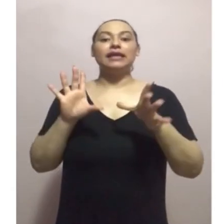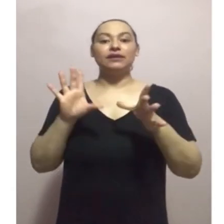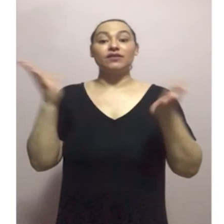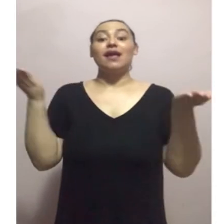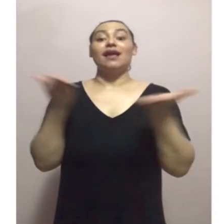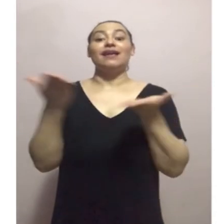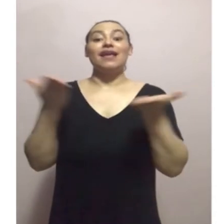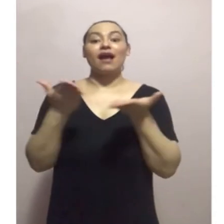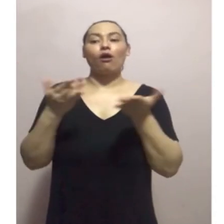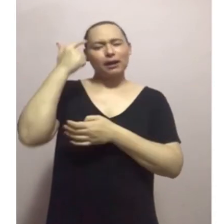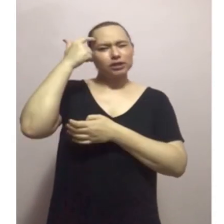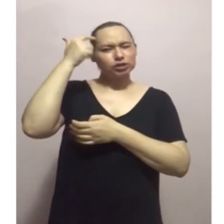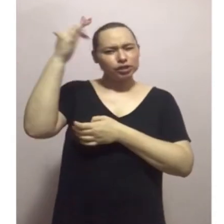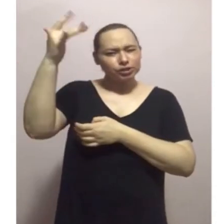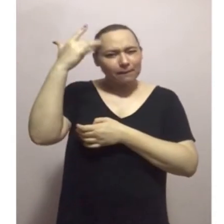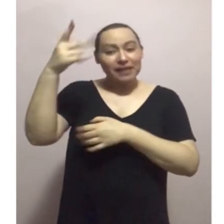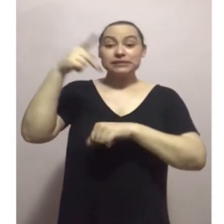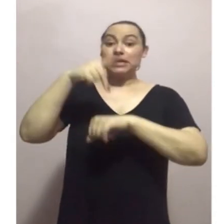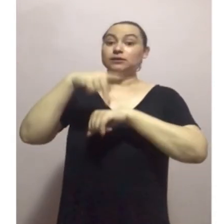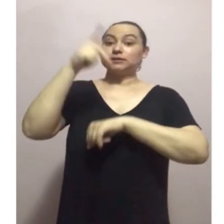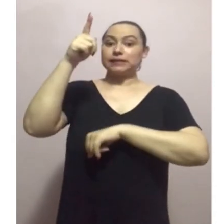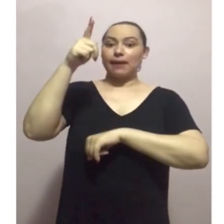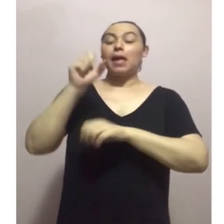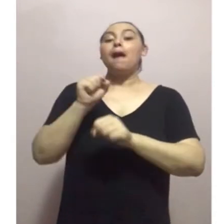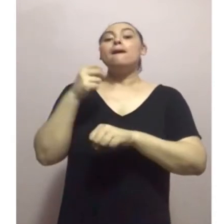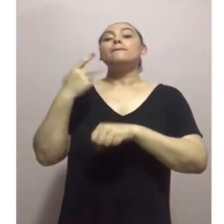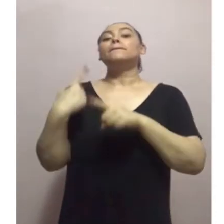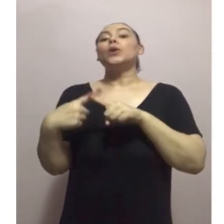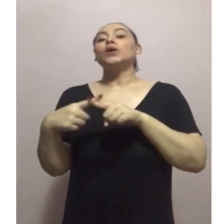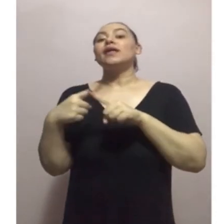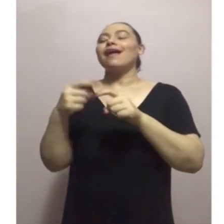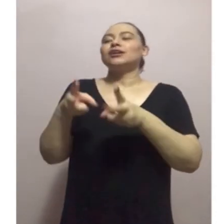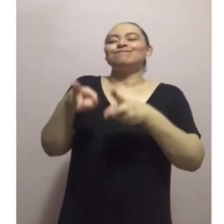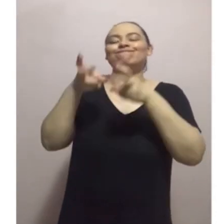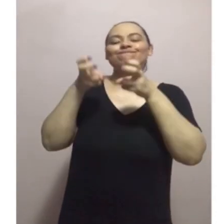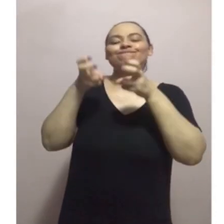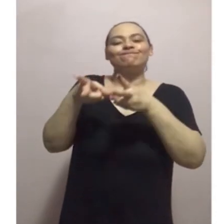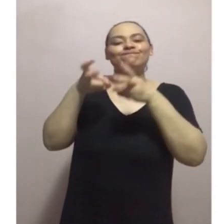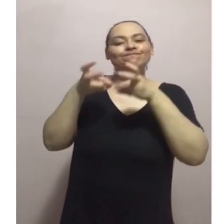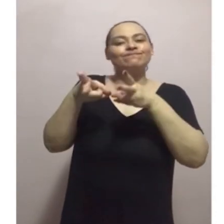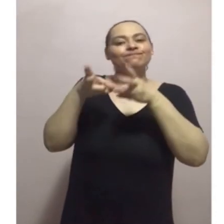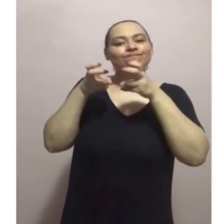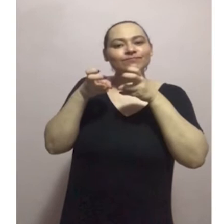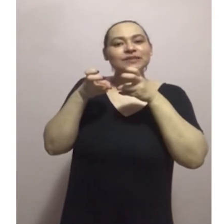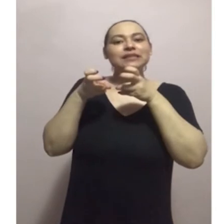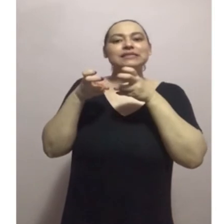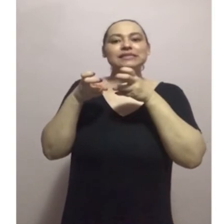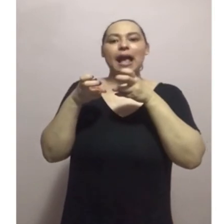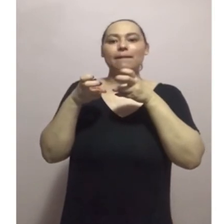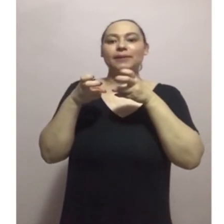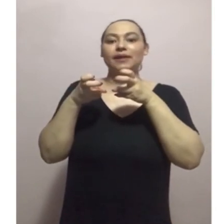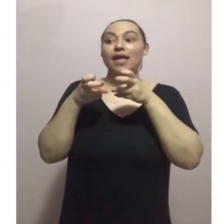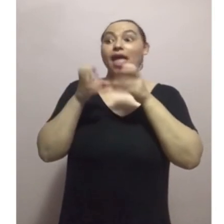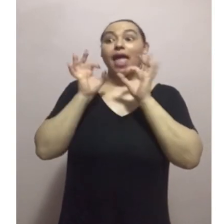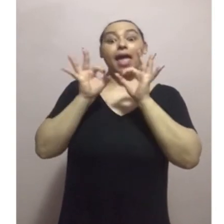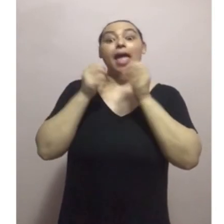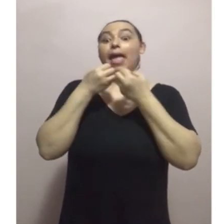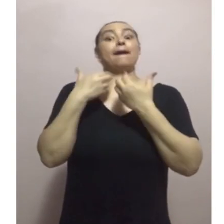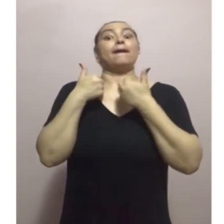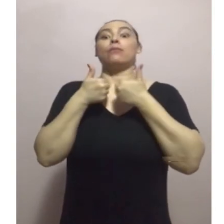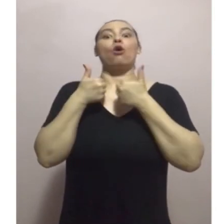agora a gente caminha até para uma pós-graduação, sim, porque a gente percebeu que a forma que ele foi concebida traz